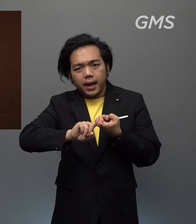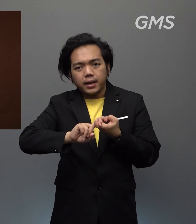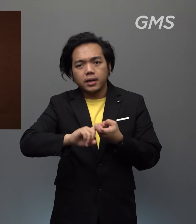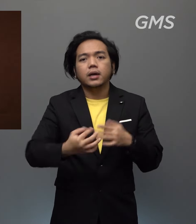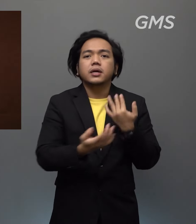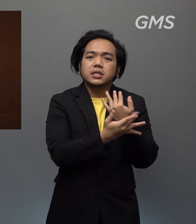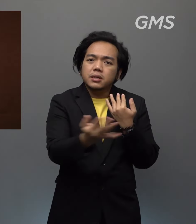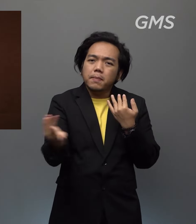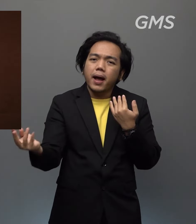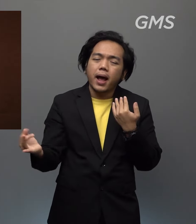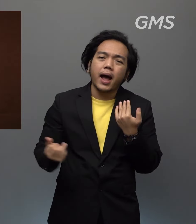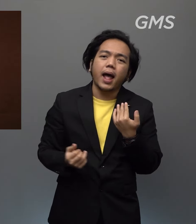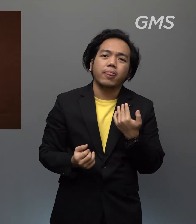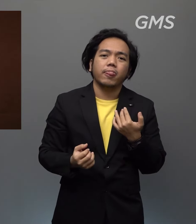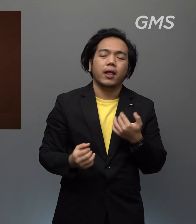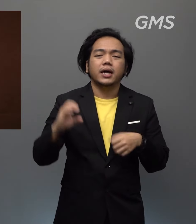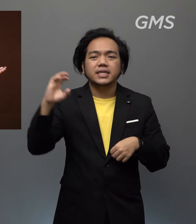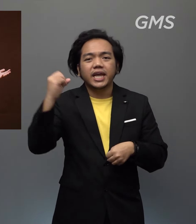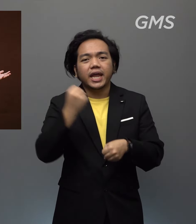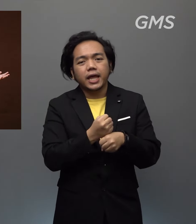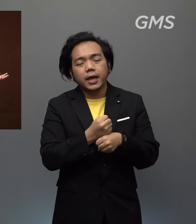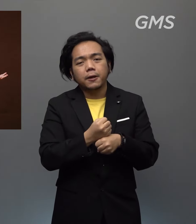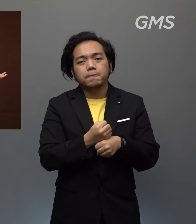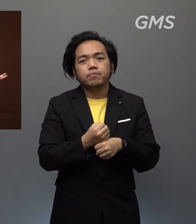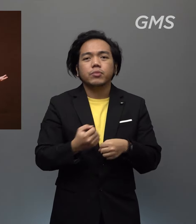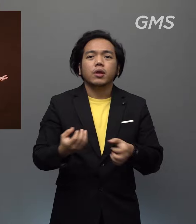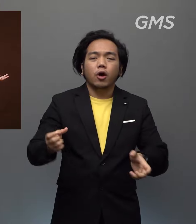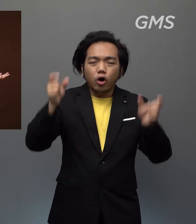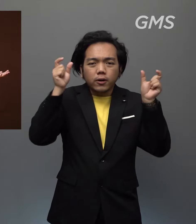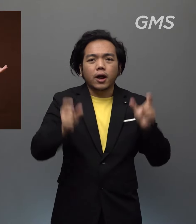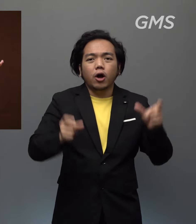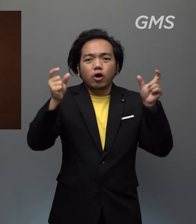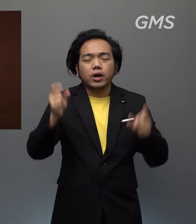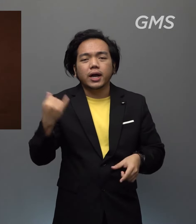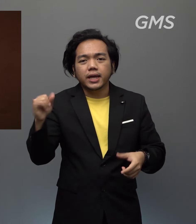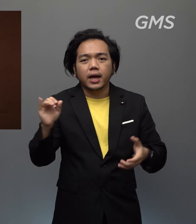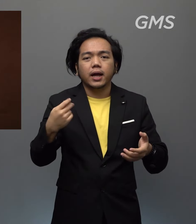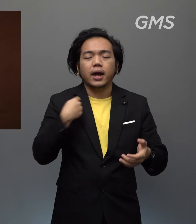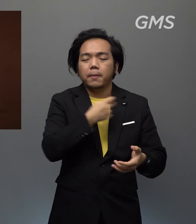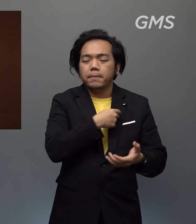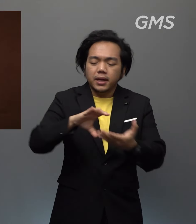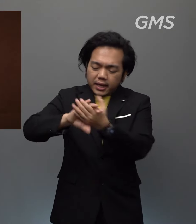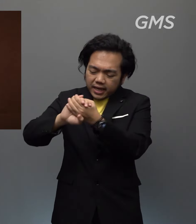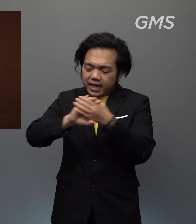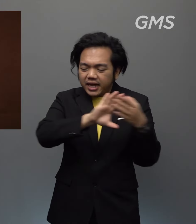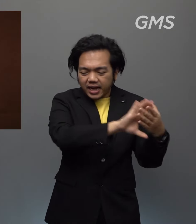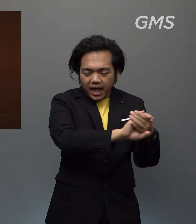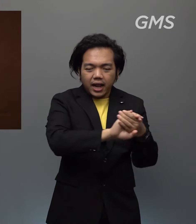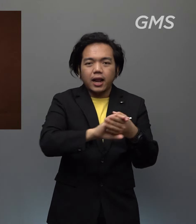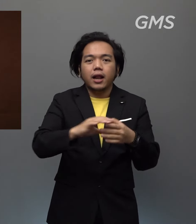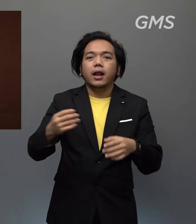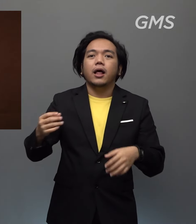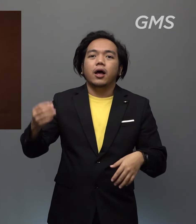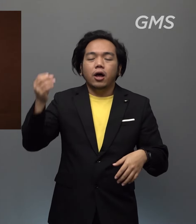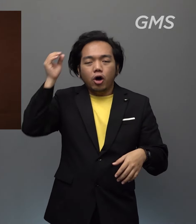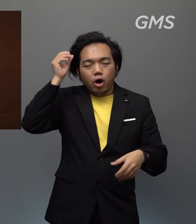setia yang kami kenal sekian lama. Dan orang-orang ini Tuhan kirim untuk membangun bersama. Untuk